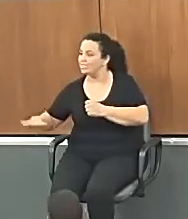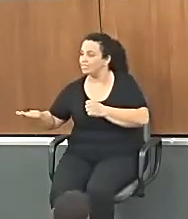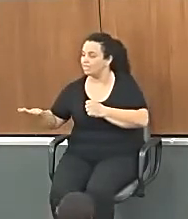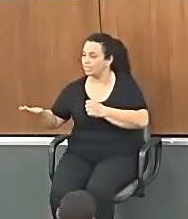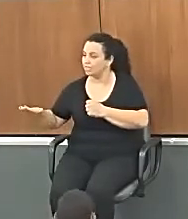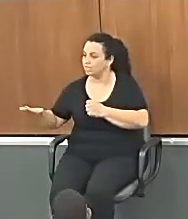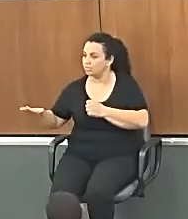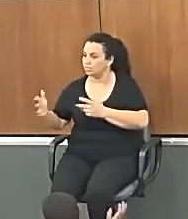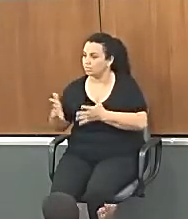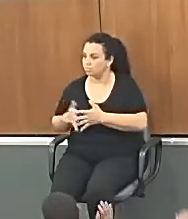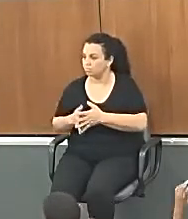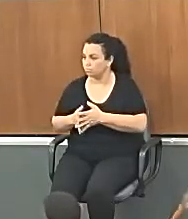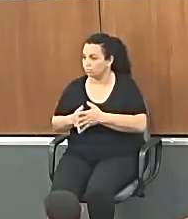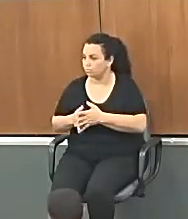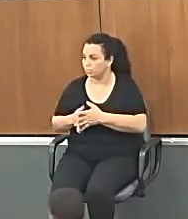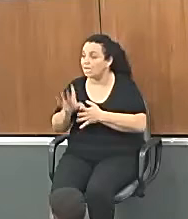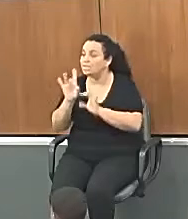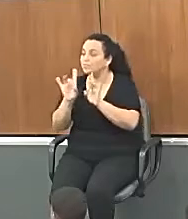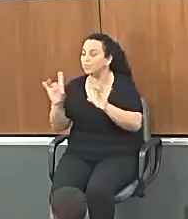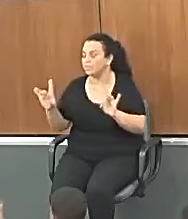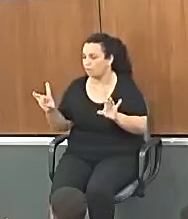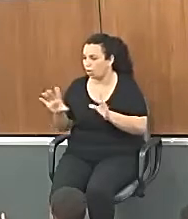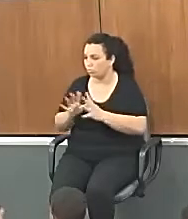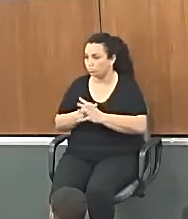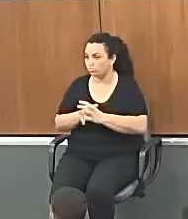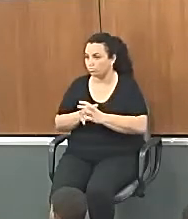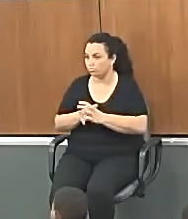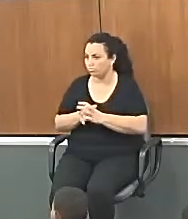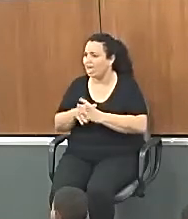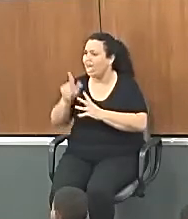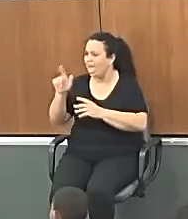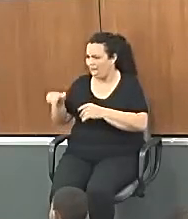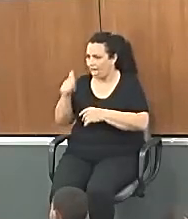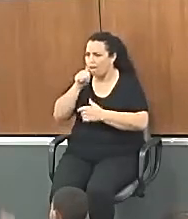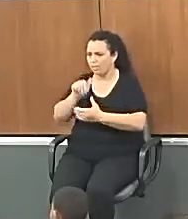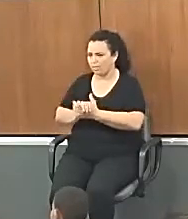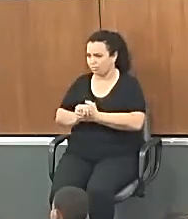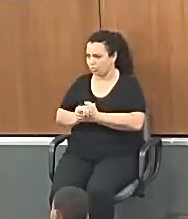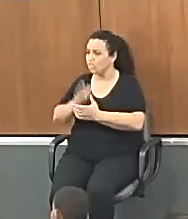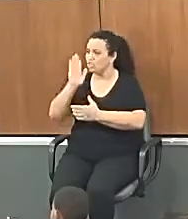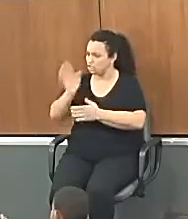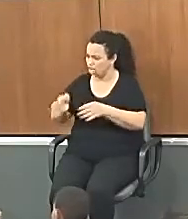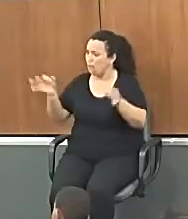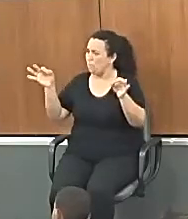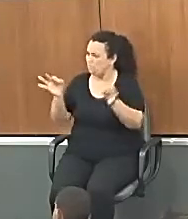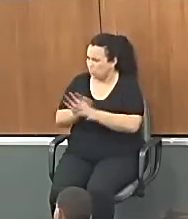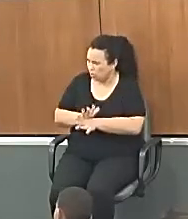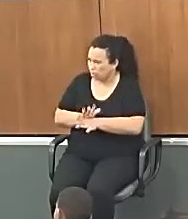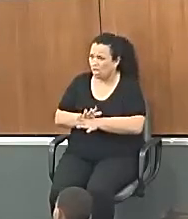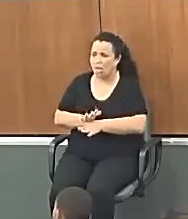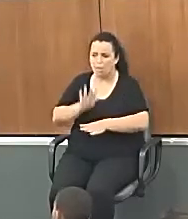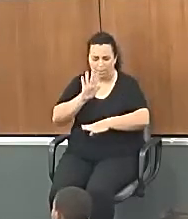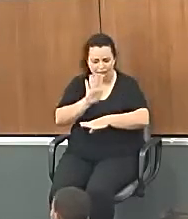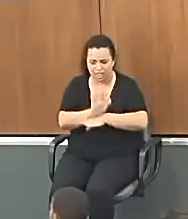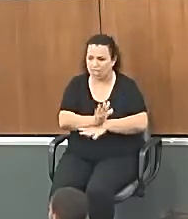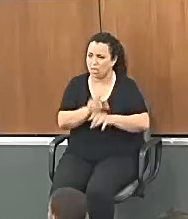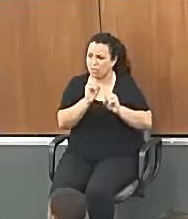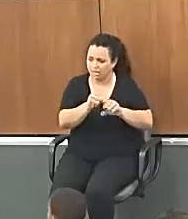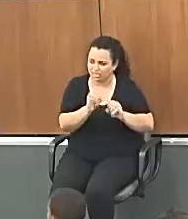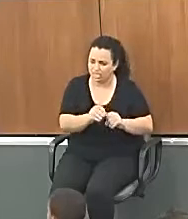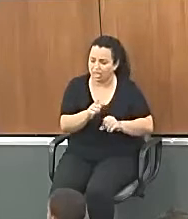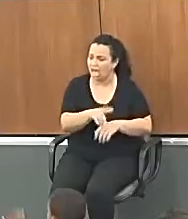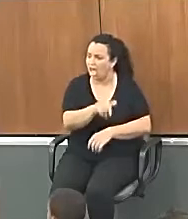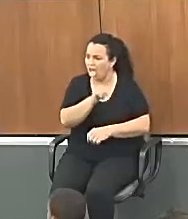1º 1º ponto ela não era qualificada pra entender as três crianças né ela não foi